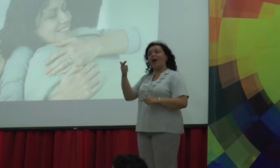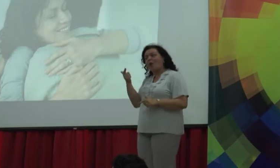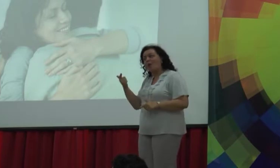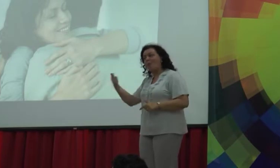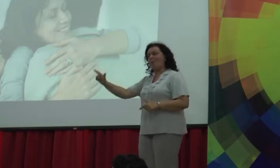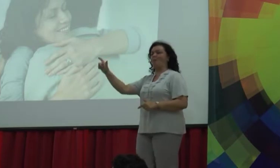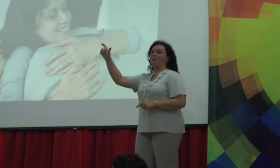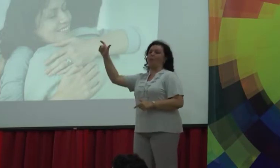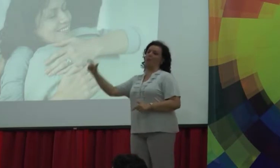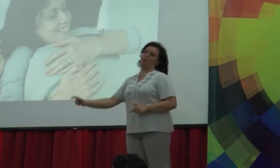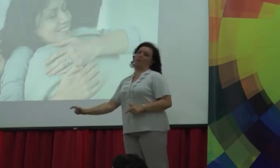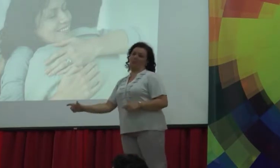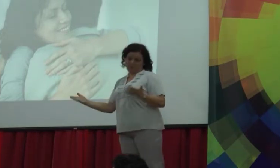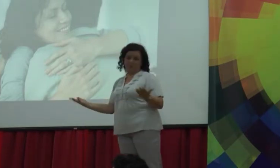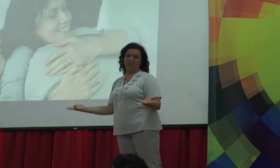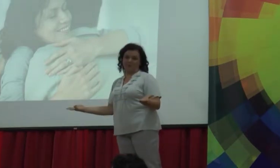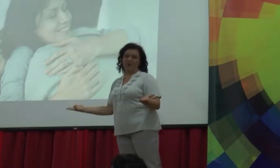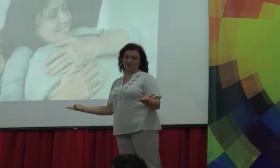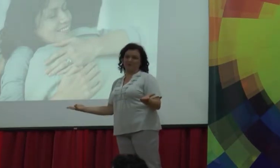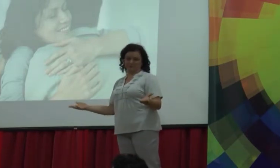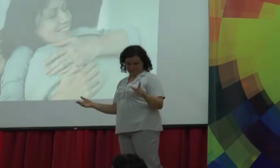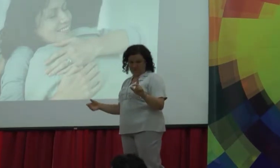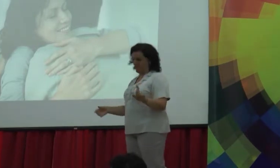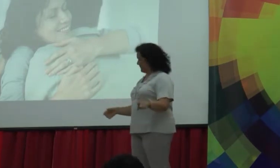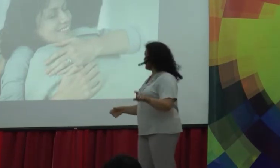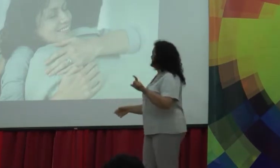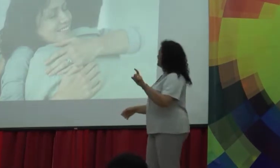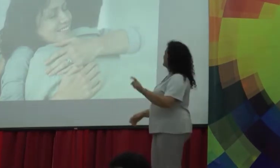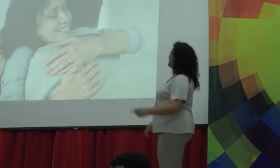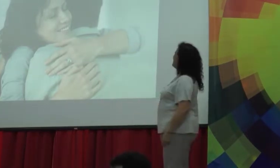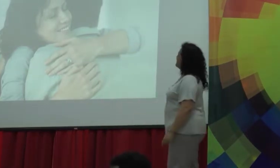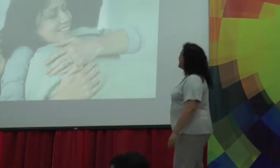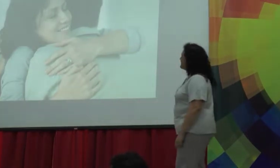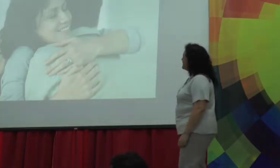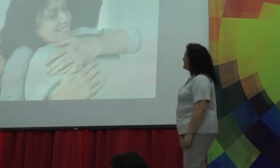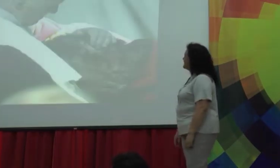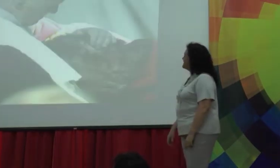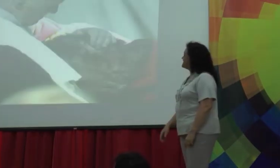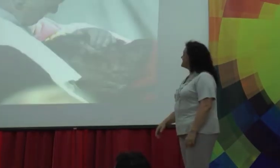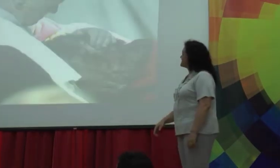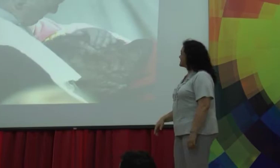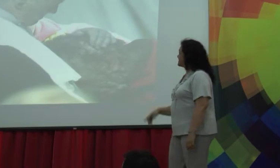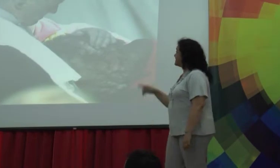né? Essa é a resposta para o mundo.